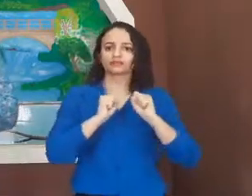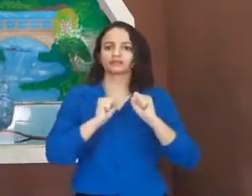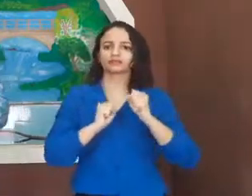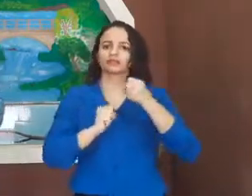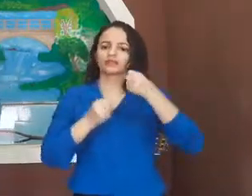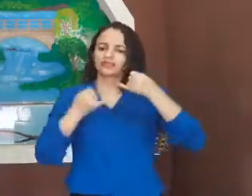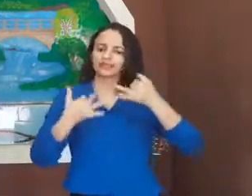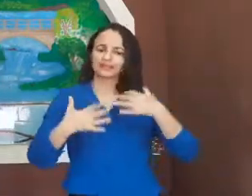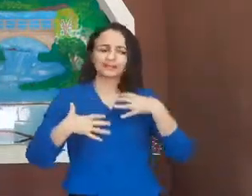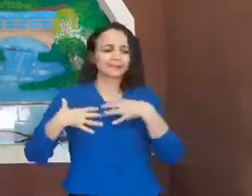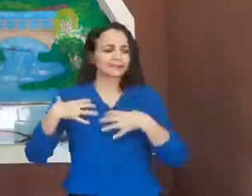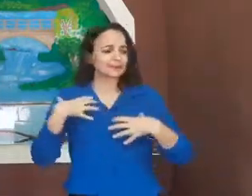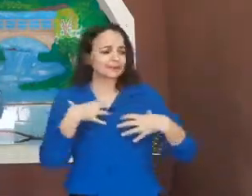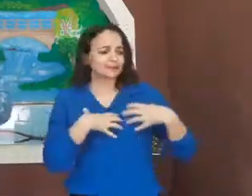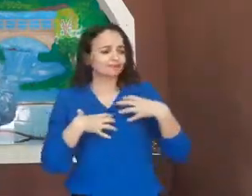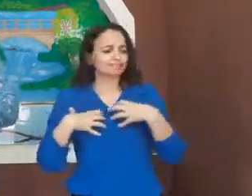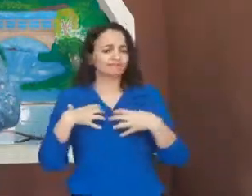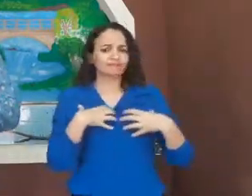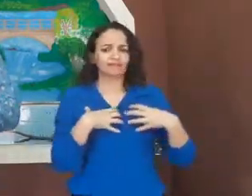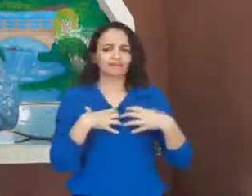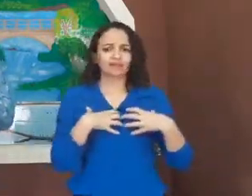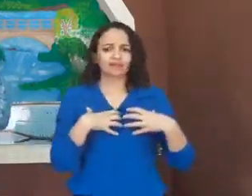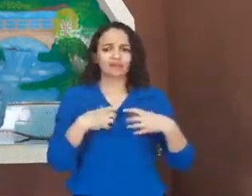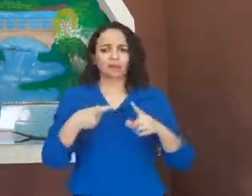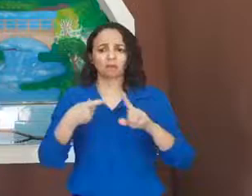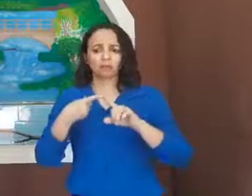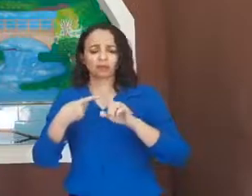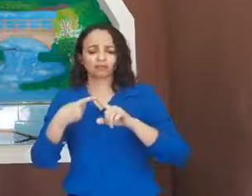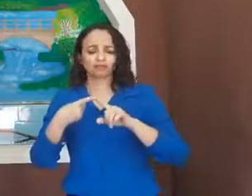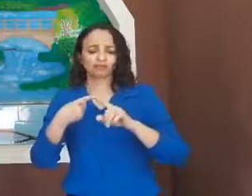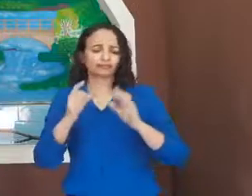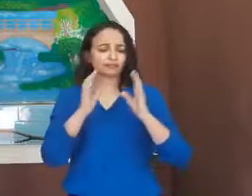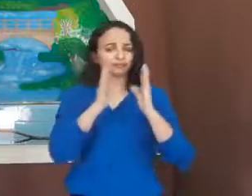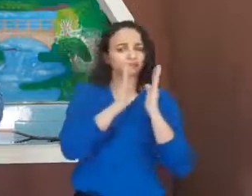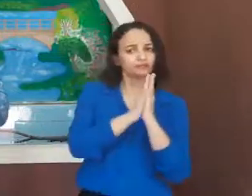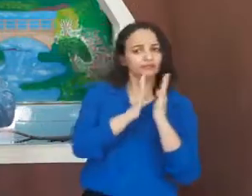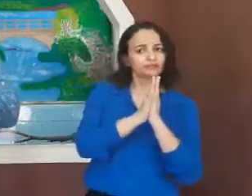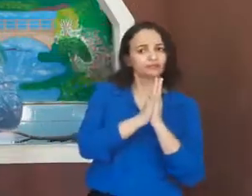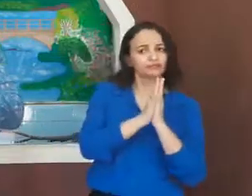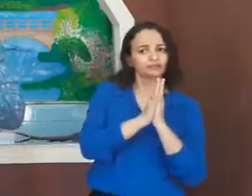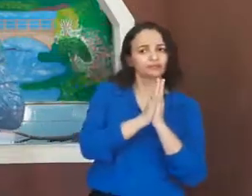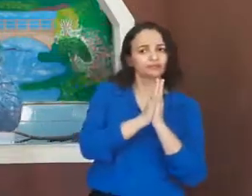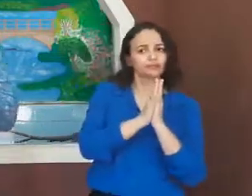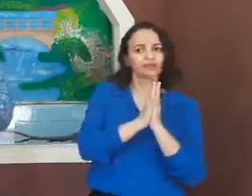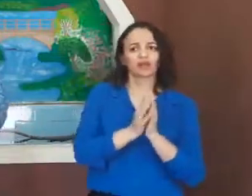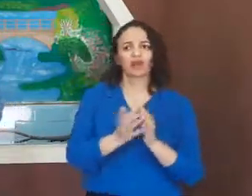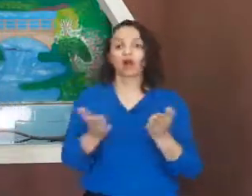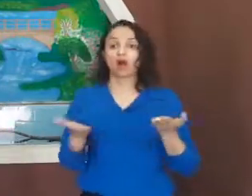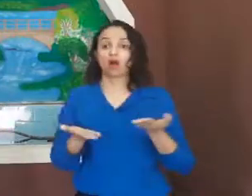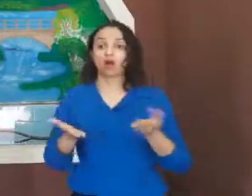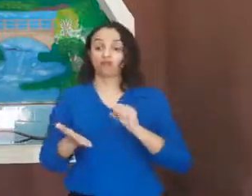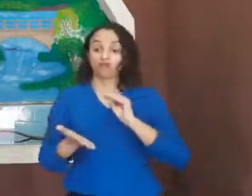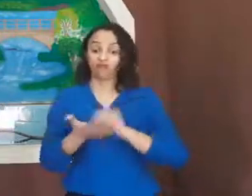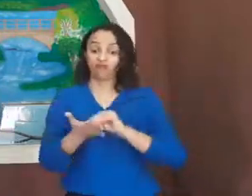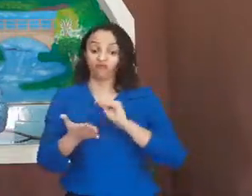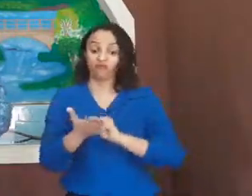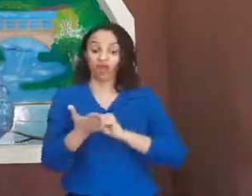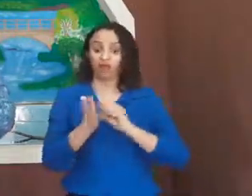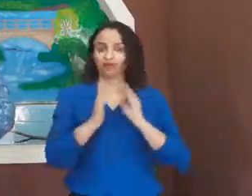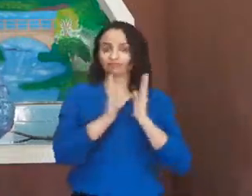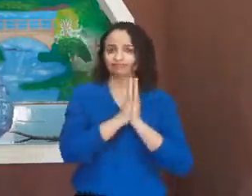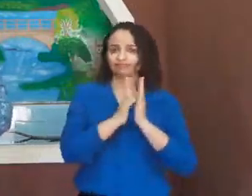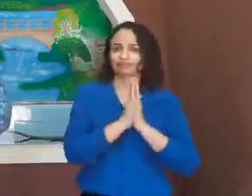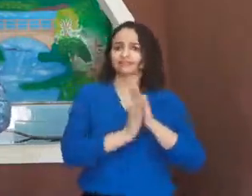desespero, ele quer orar. O primeiro passo que ele usa é a oração. Falta de oração, meu querido, é pecado. Nós